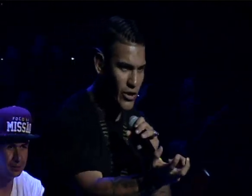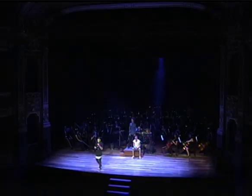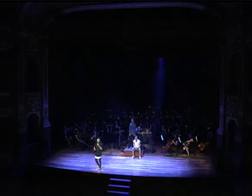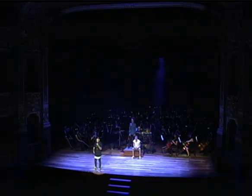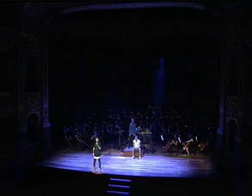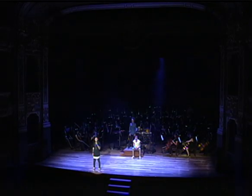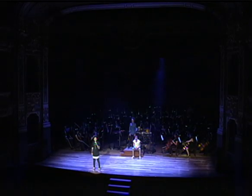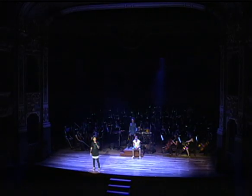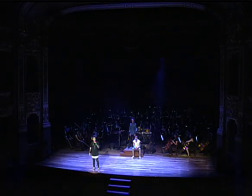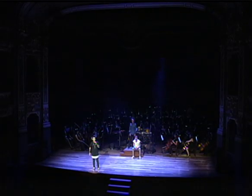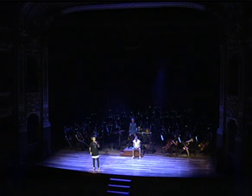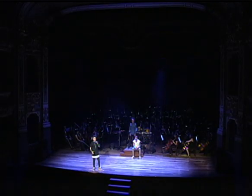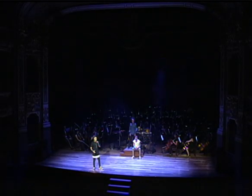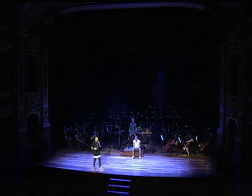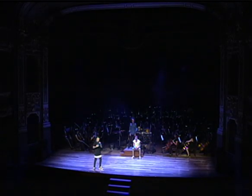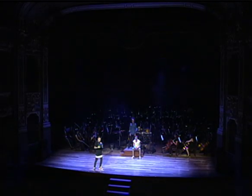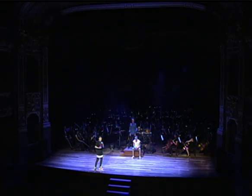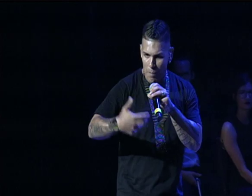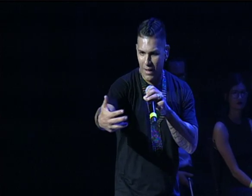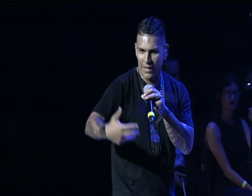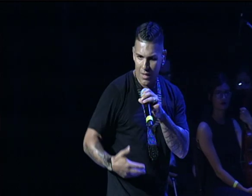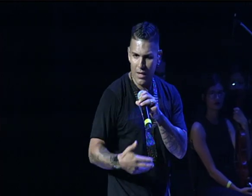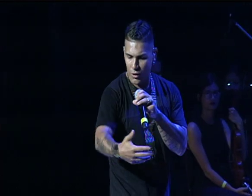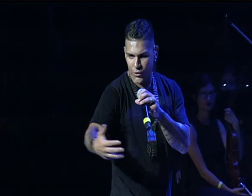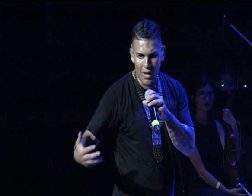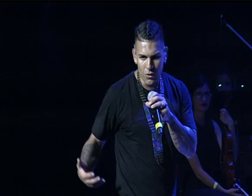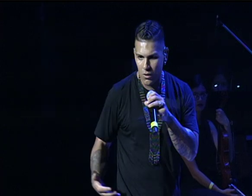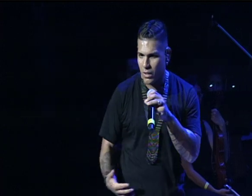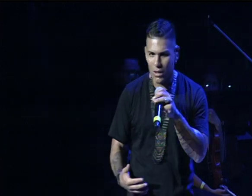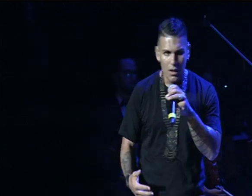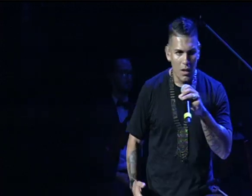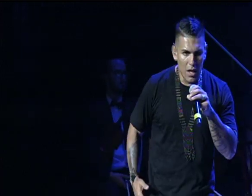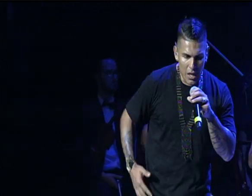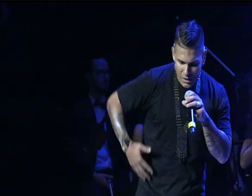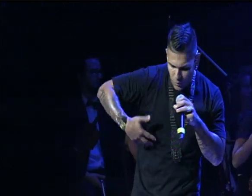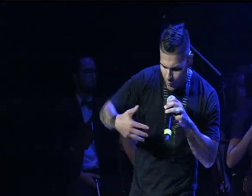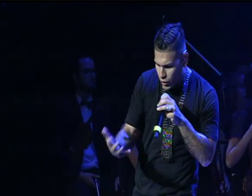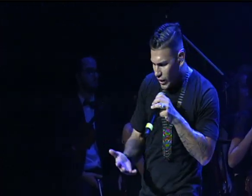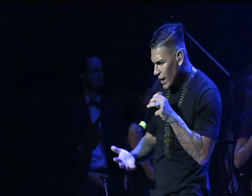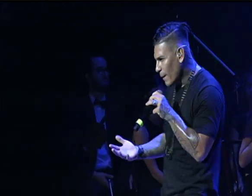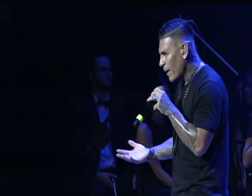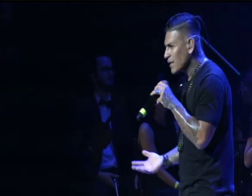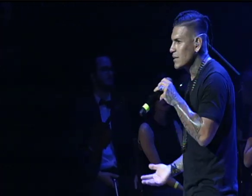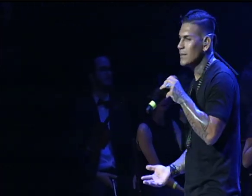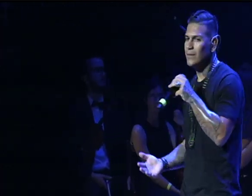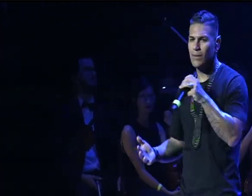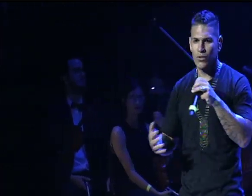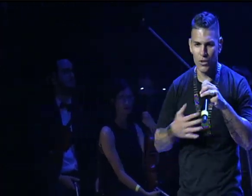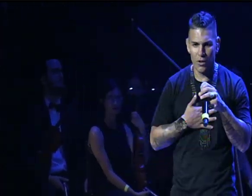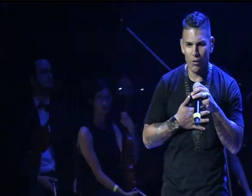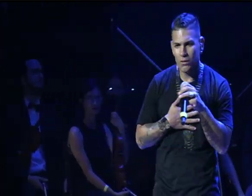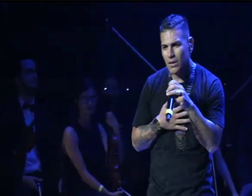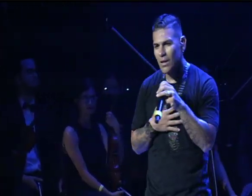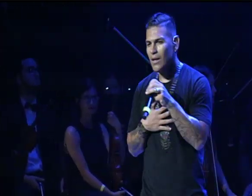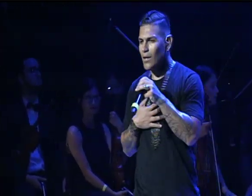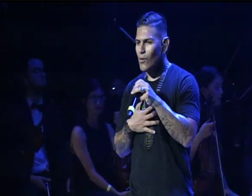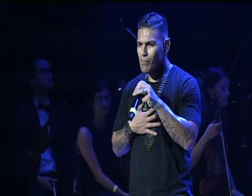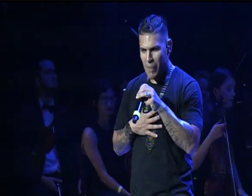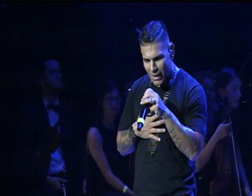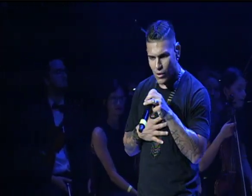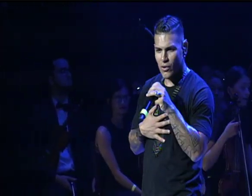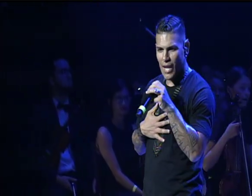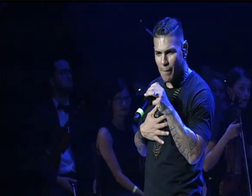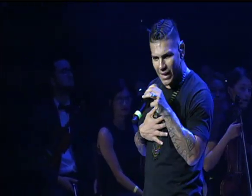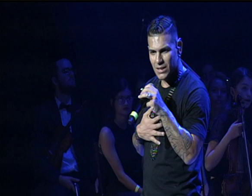las sociedades y esto cómo impacta en otro ángulo. Estamos en búsqueda de la paz. Considero